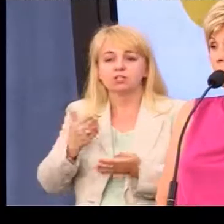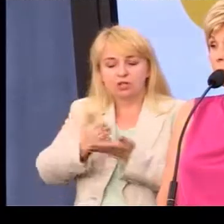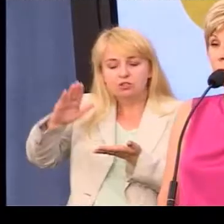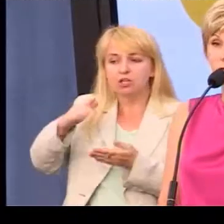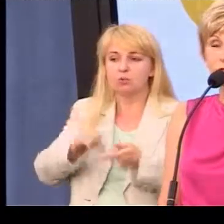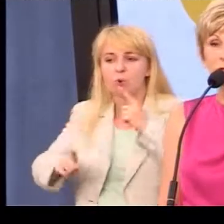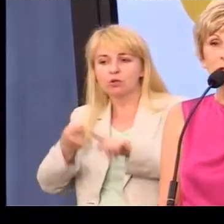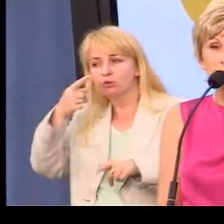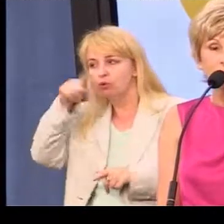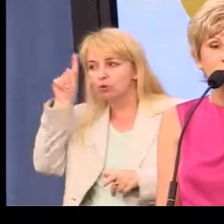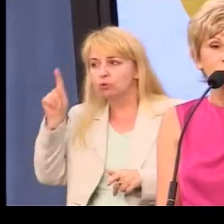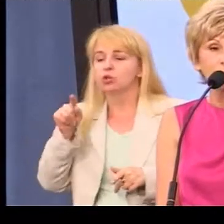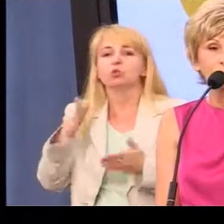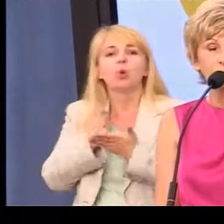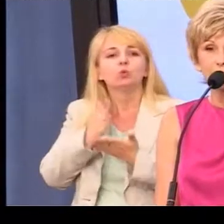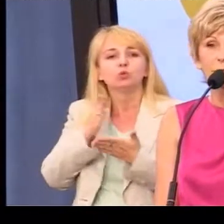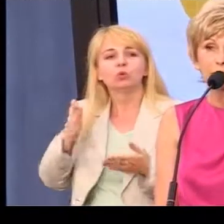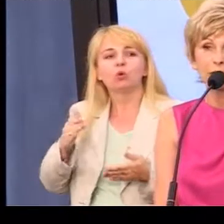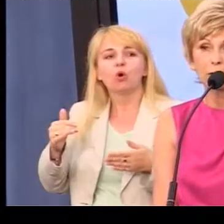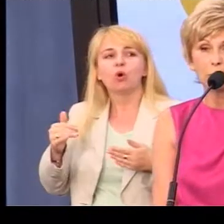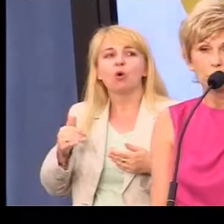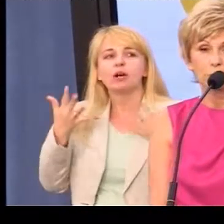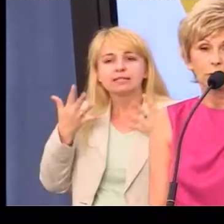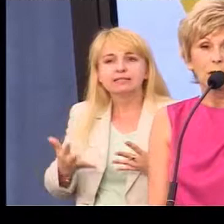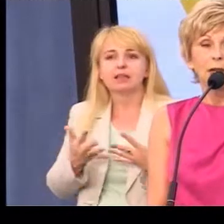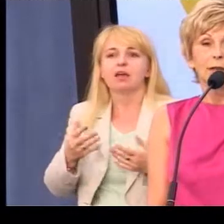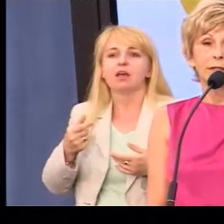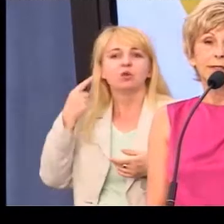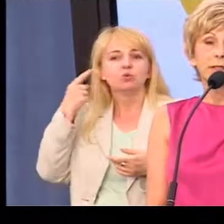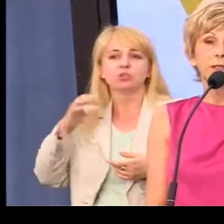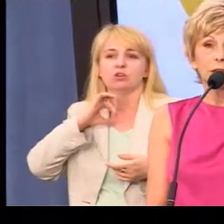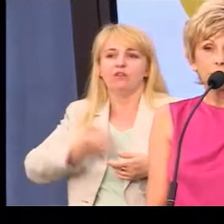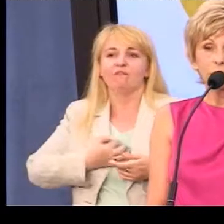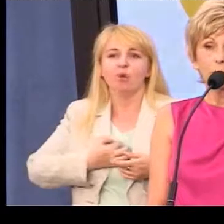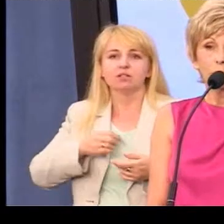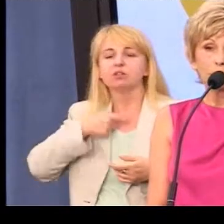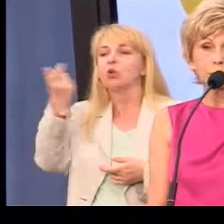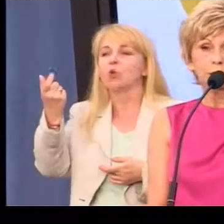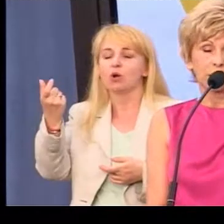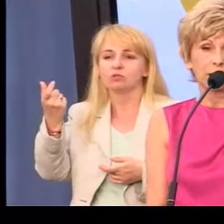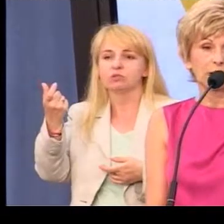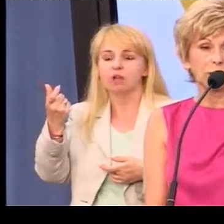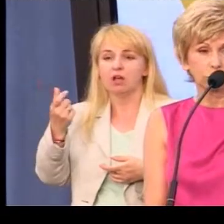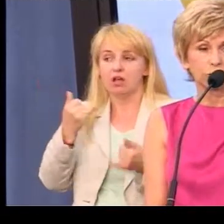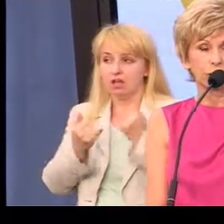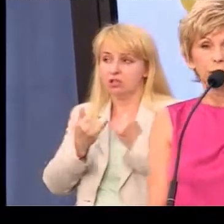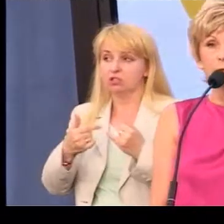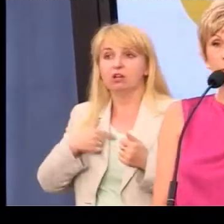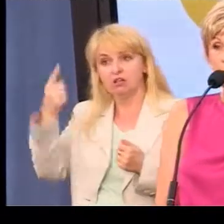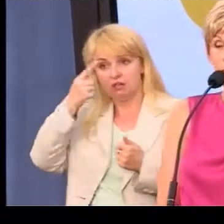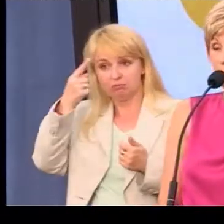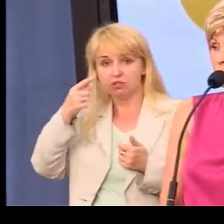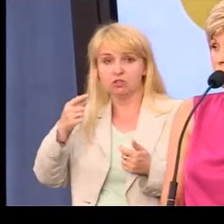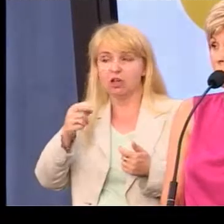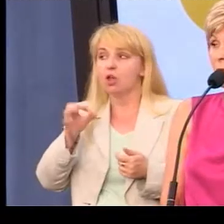zależy tylko i wyłącznie na rozkłosowaniu się dźwiękiem własnego głosu. Więc jeśli moje przypuszczenia są słuszne, to